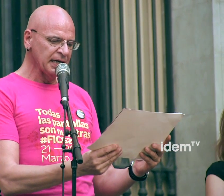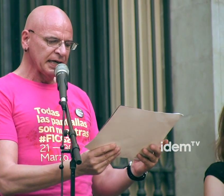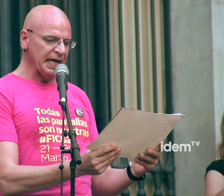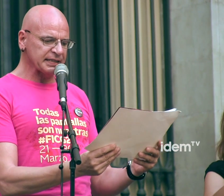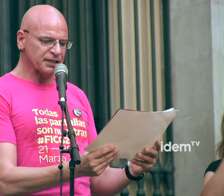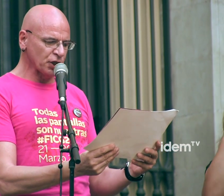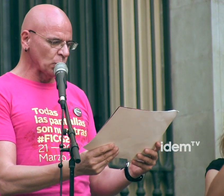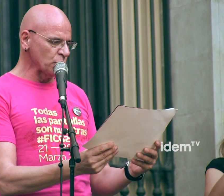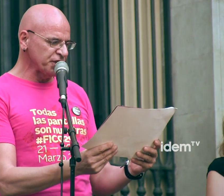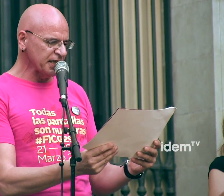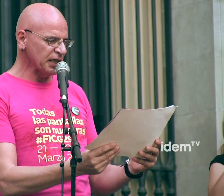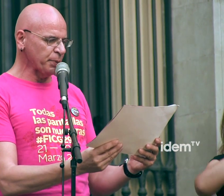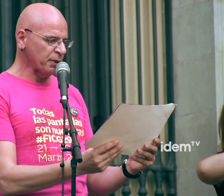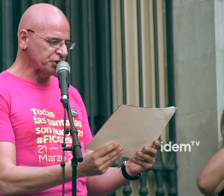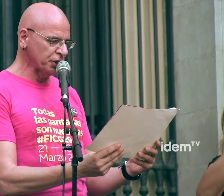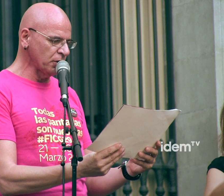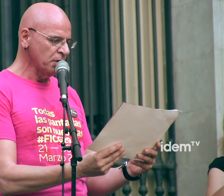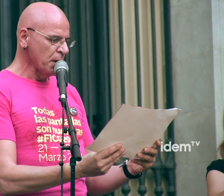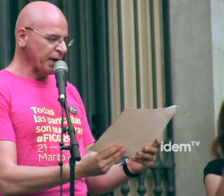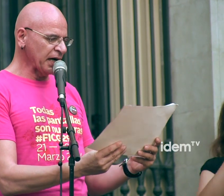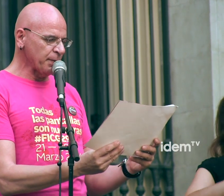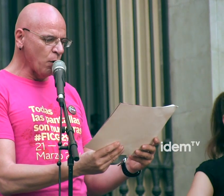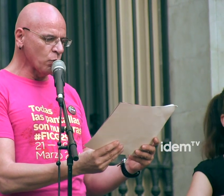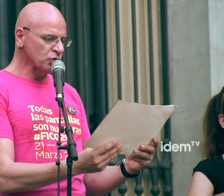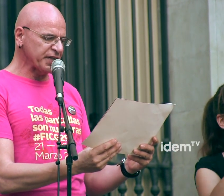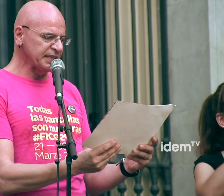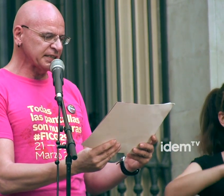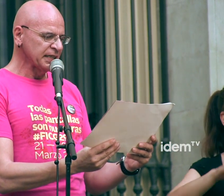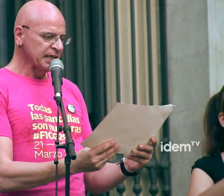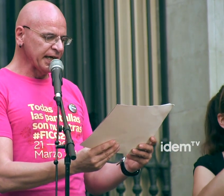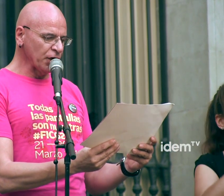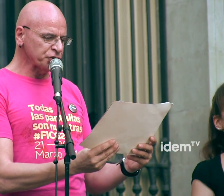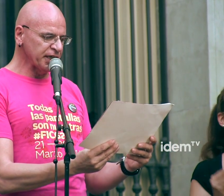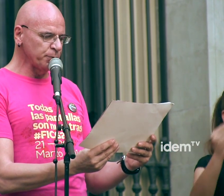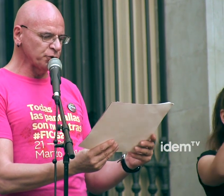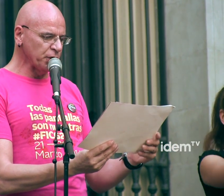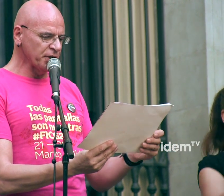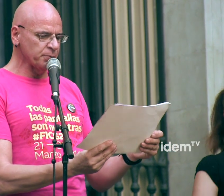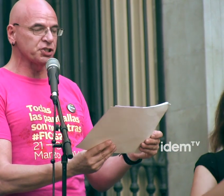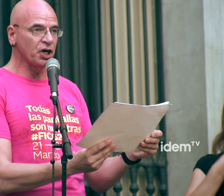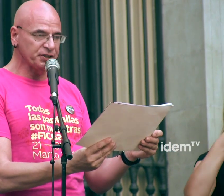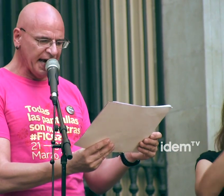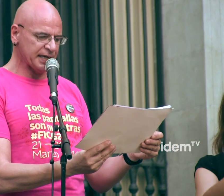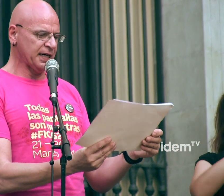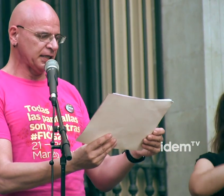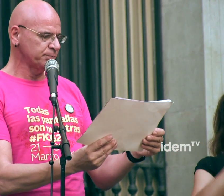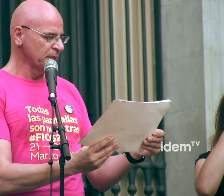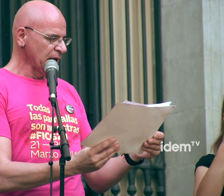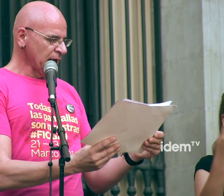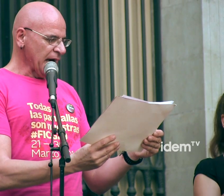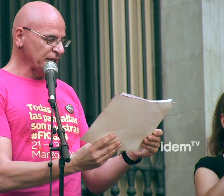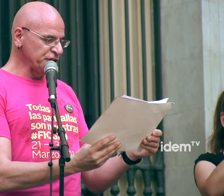profilàctica, i altres tecnologies de la prevenció per arribar a un consens i que no sigui motiu de divisió